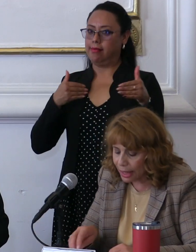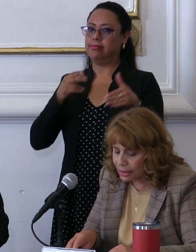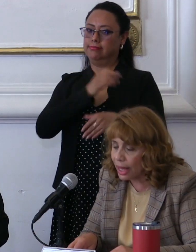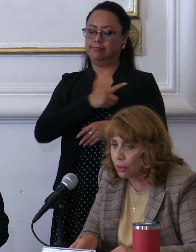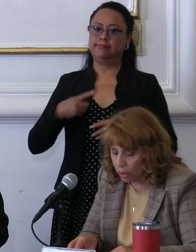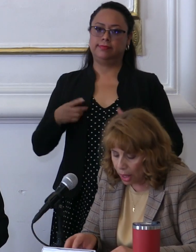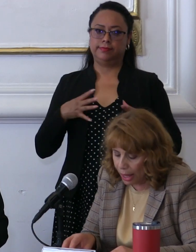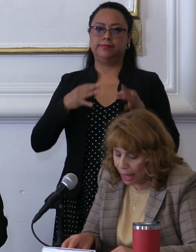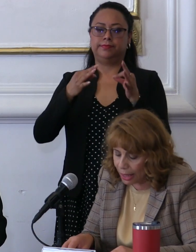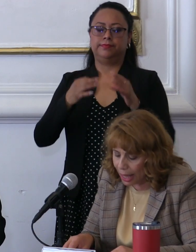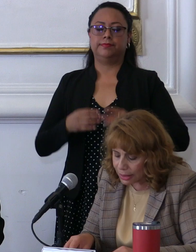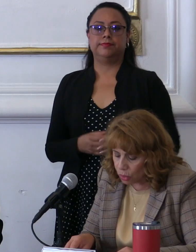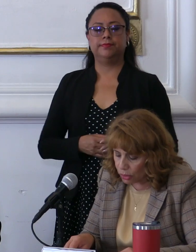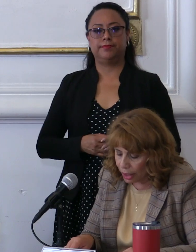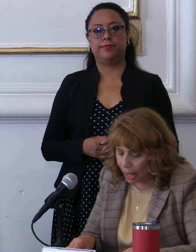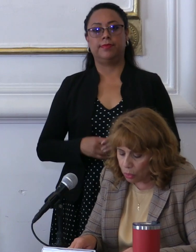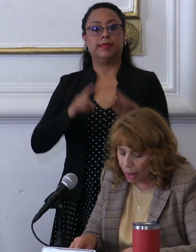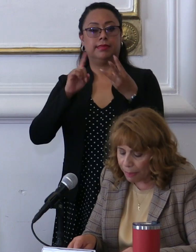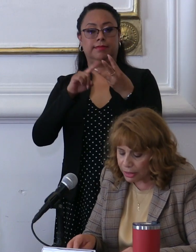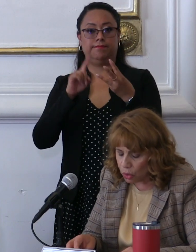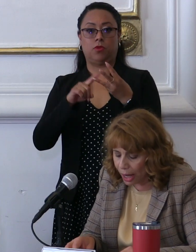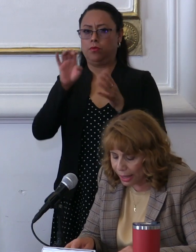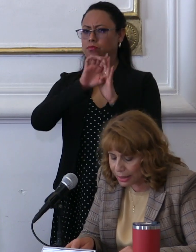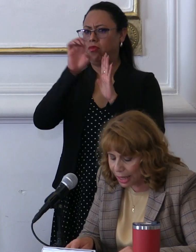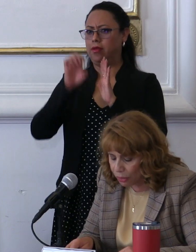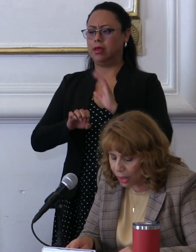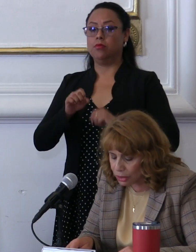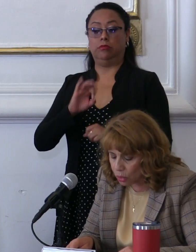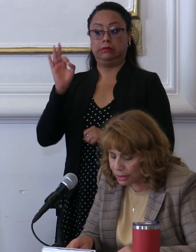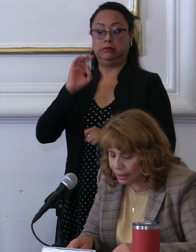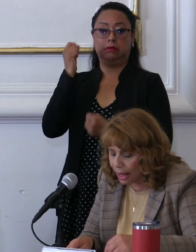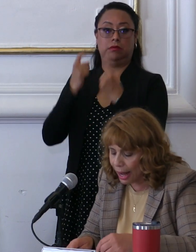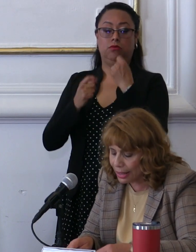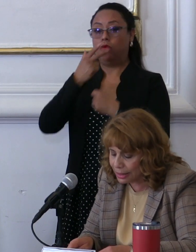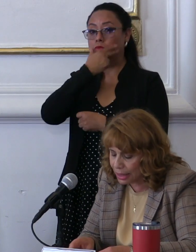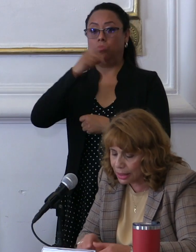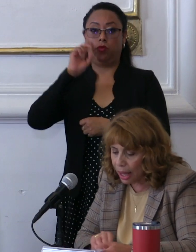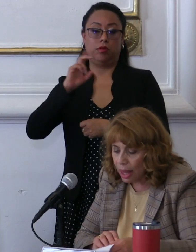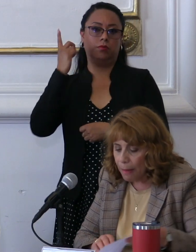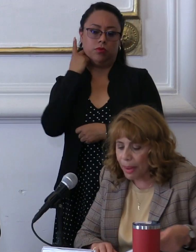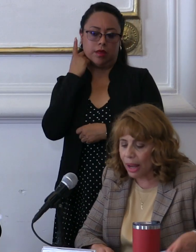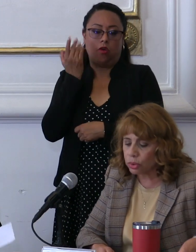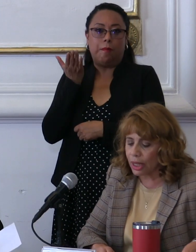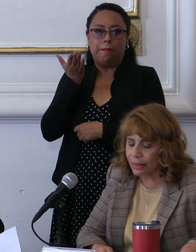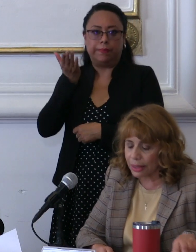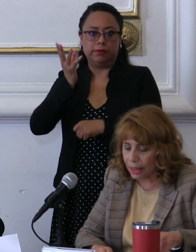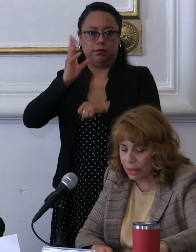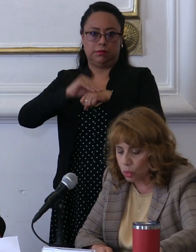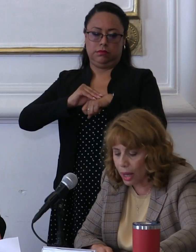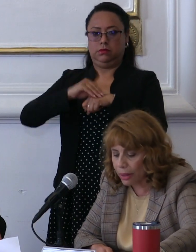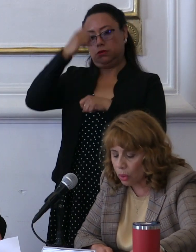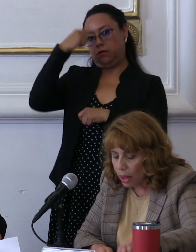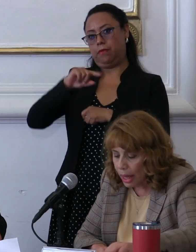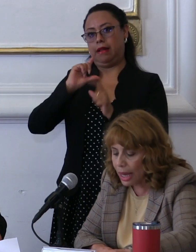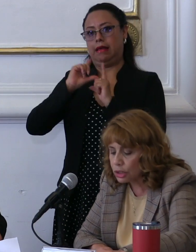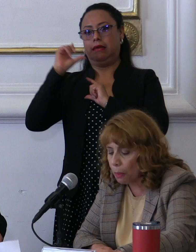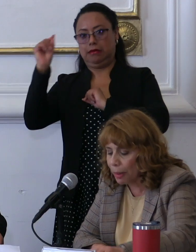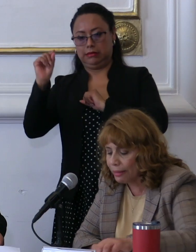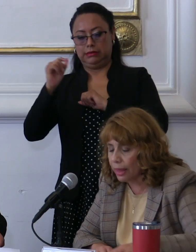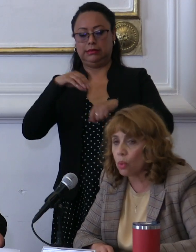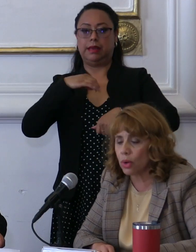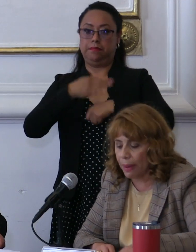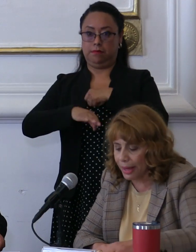comparecencias. Tercero, en caso de que alguna persona legisladora solicite la licencia para ausentarse de su cargo,